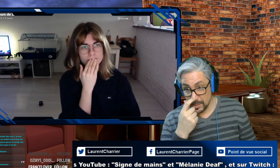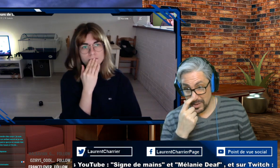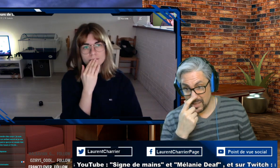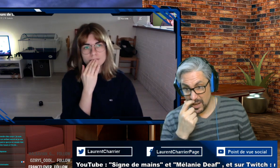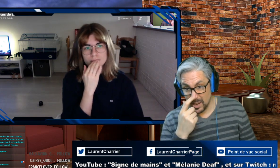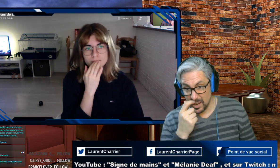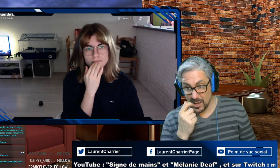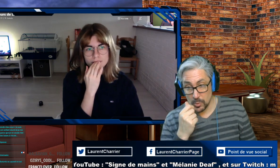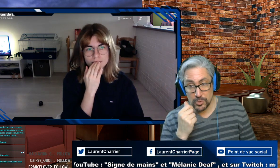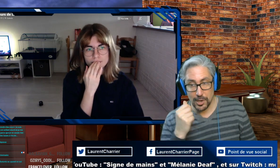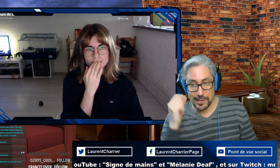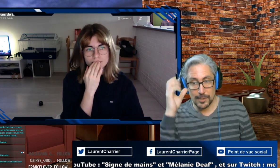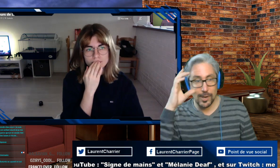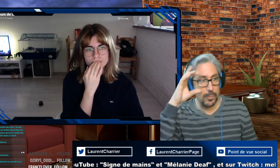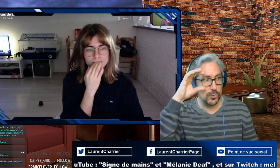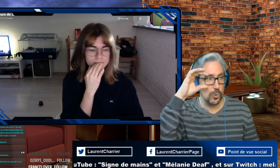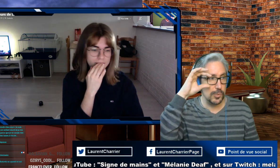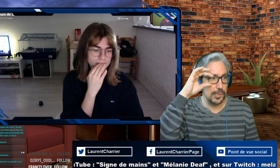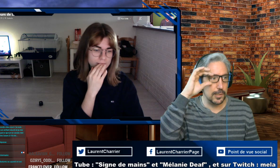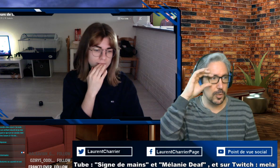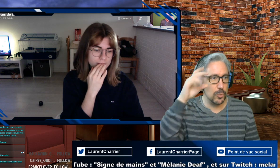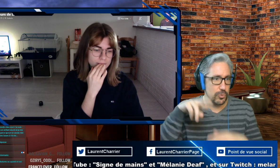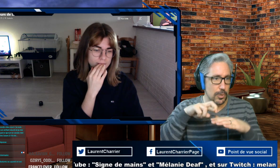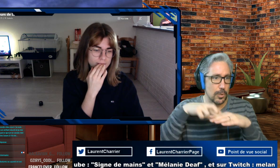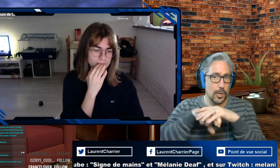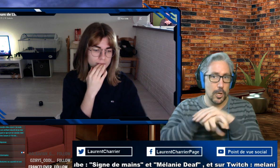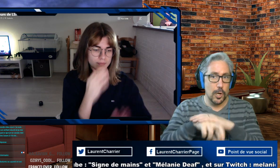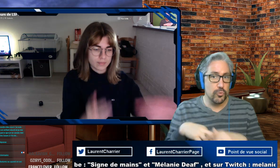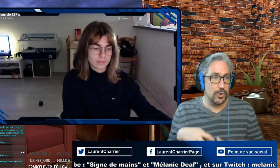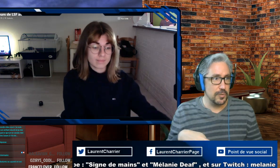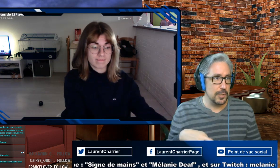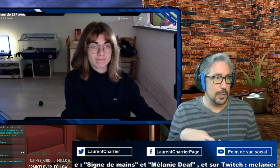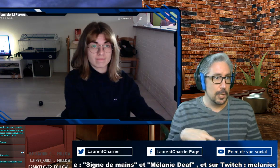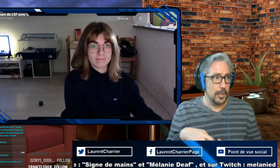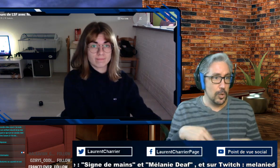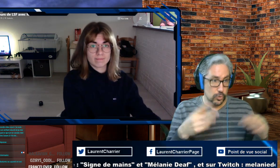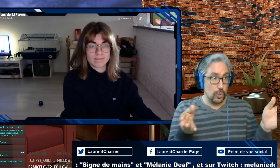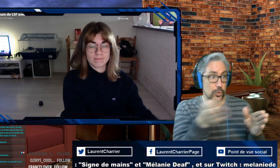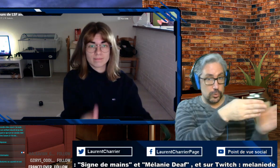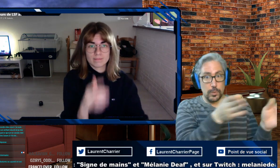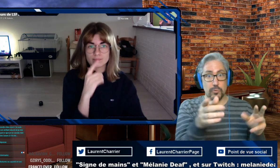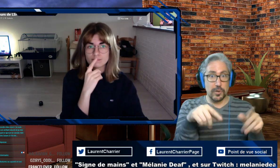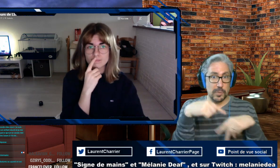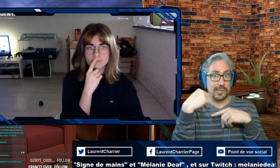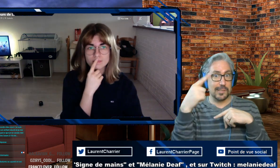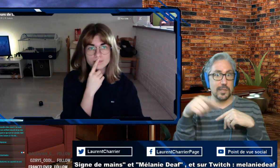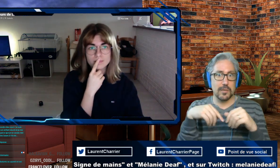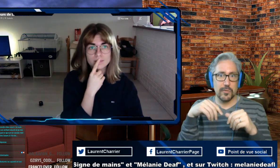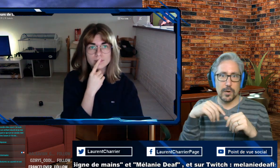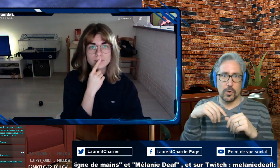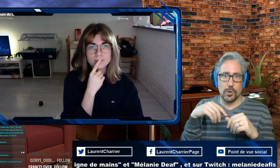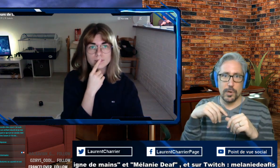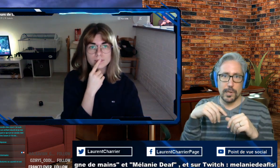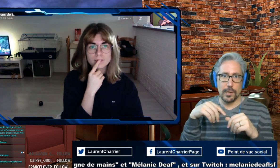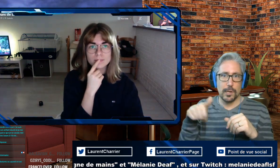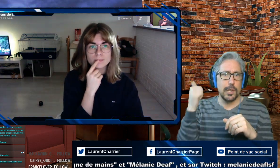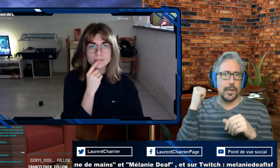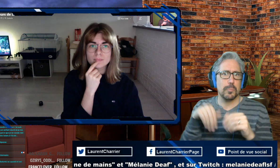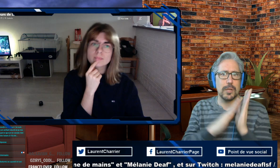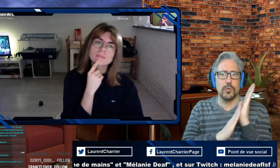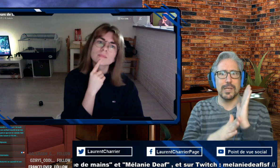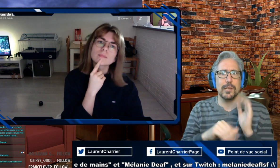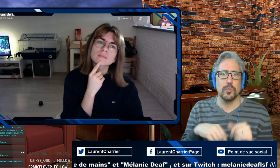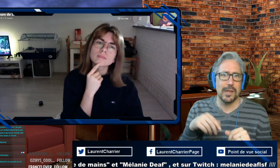Moi, j'ai passé un nombre d'heures incalculable sur le site pour réviser. Non, tu as pu voir, je sais pas si tu as été voir